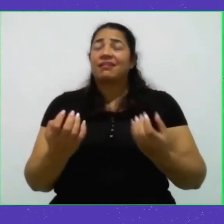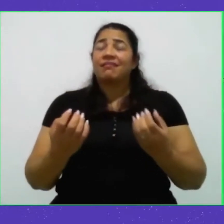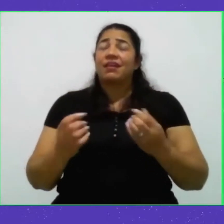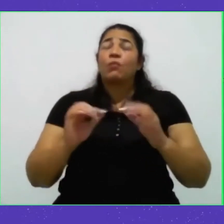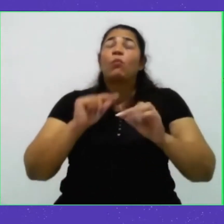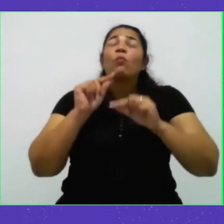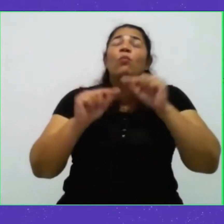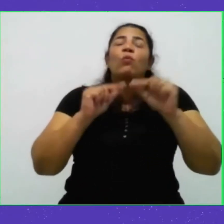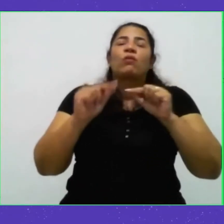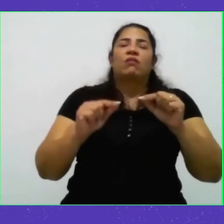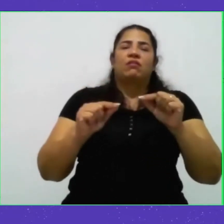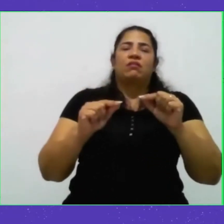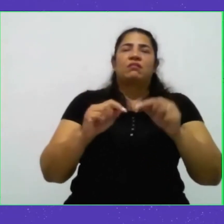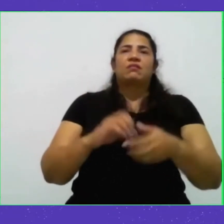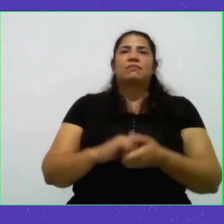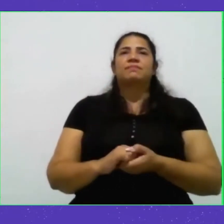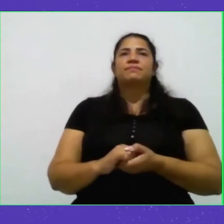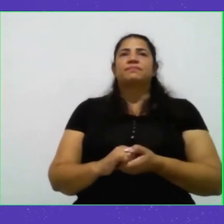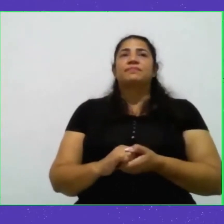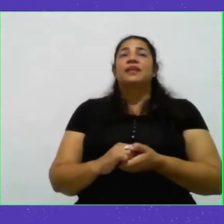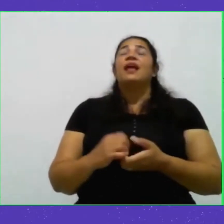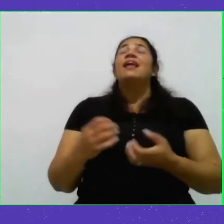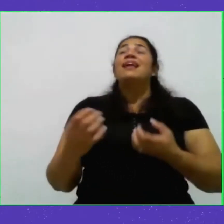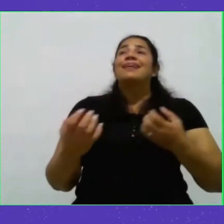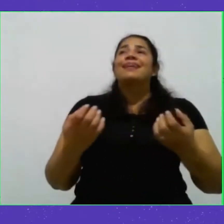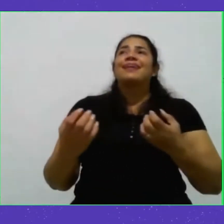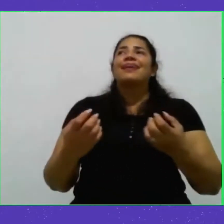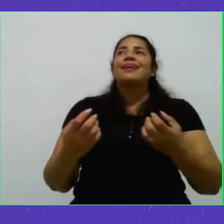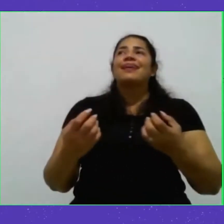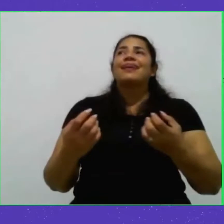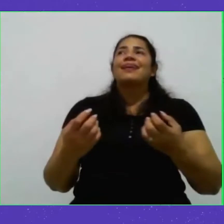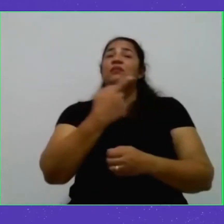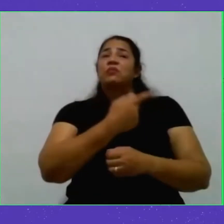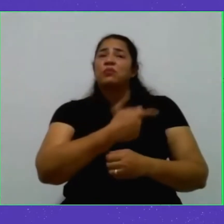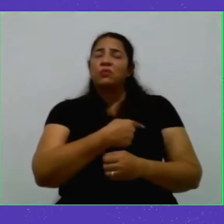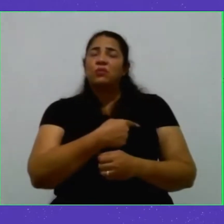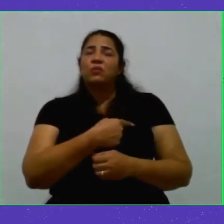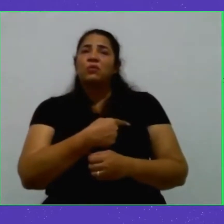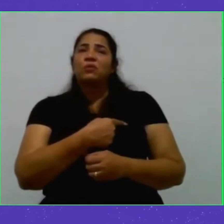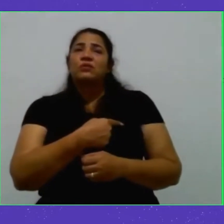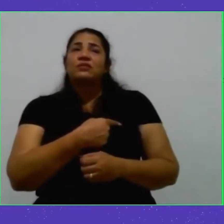mesma maneira que você trata os irmãos. Só isso.